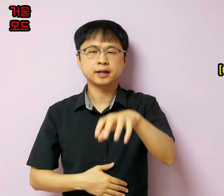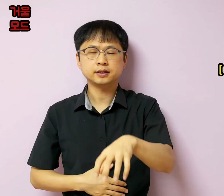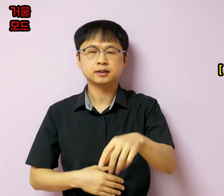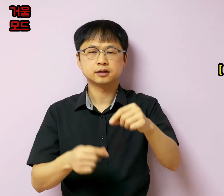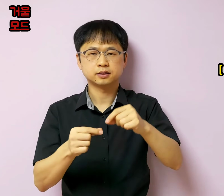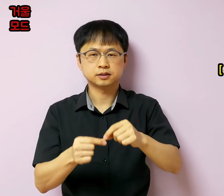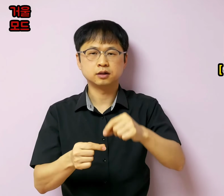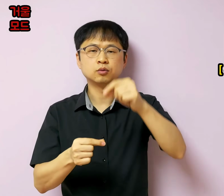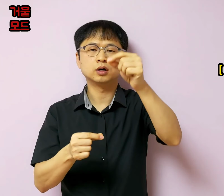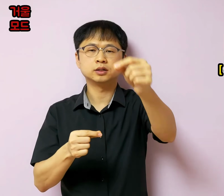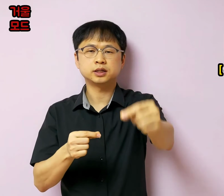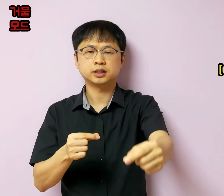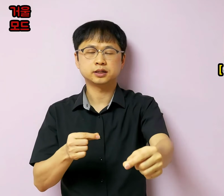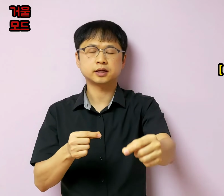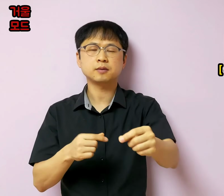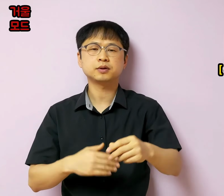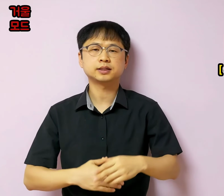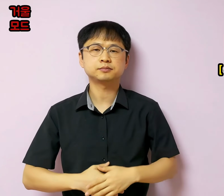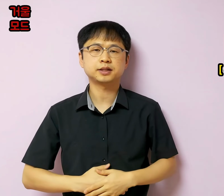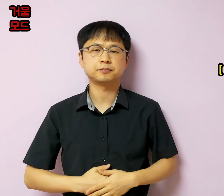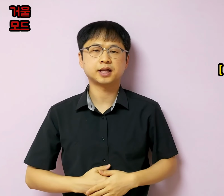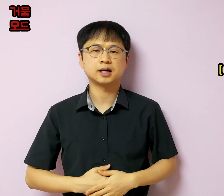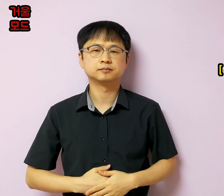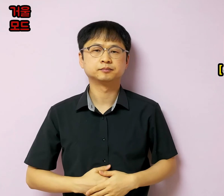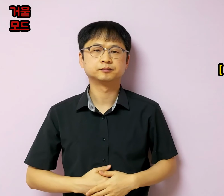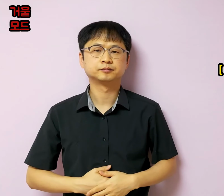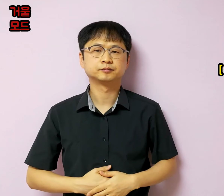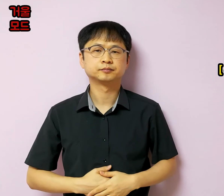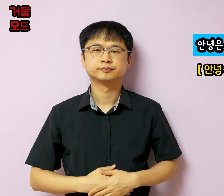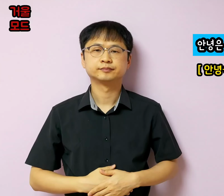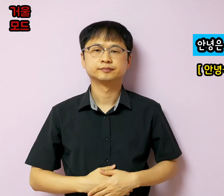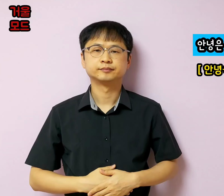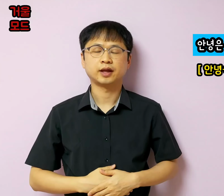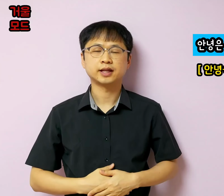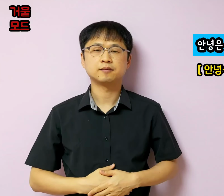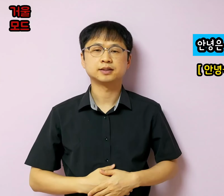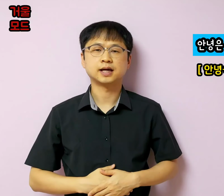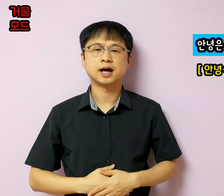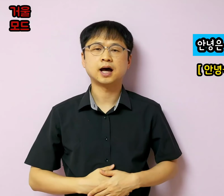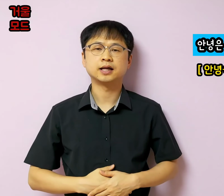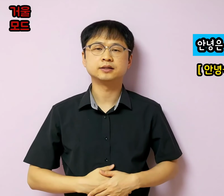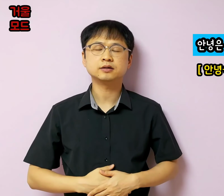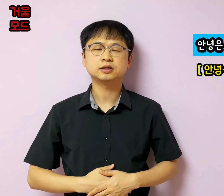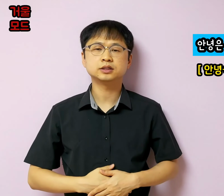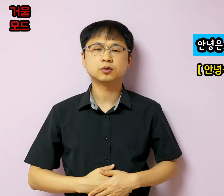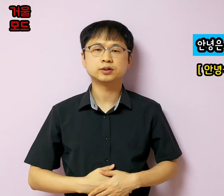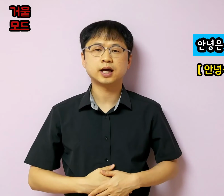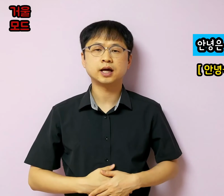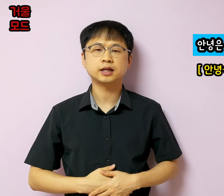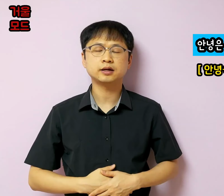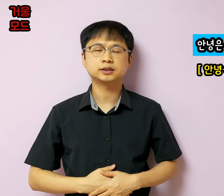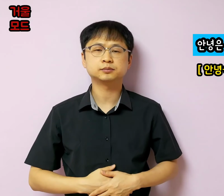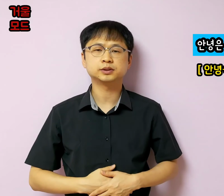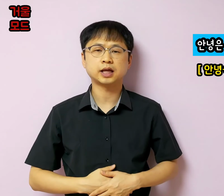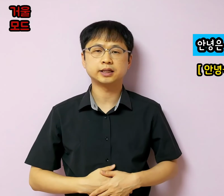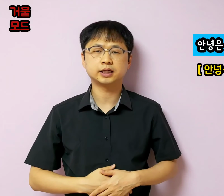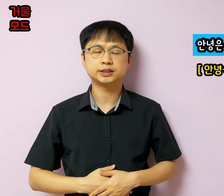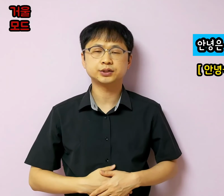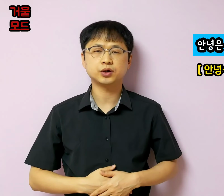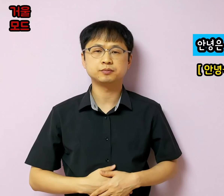맘엔 영원히 이렇게 표현하시면 됩니다. 네, 다음 가사. 안녕은 영원한 헤어짐은 아니겠지요